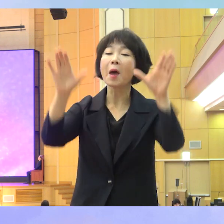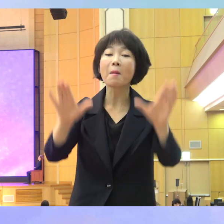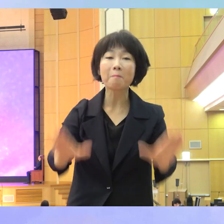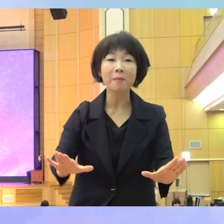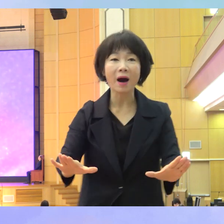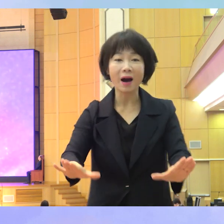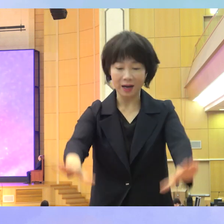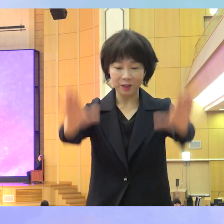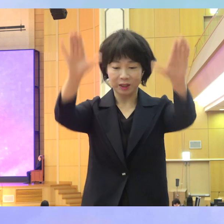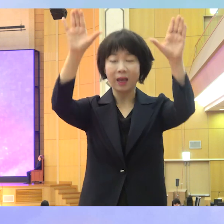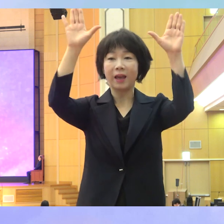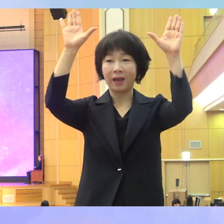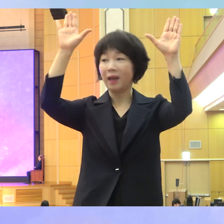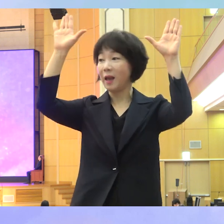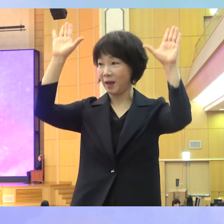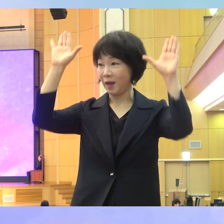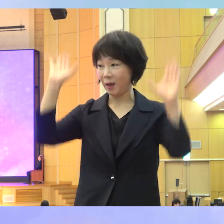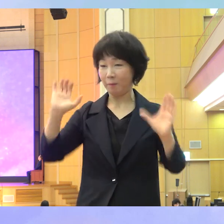왕께